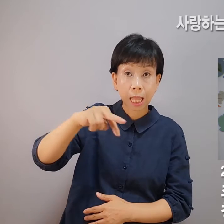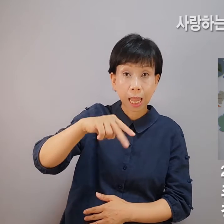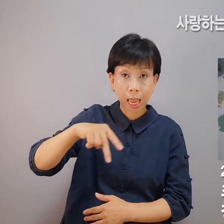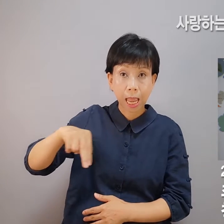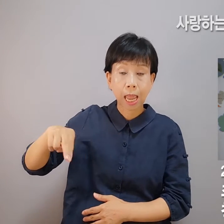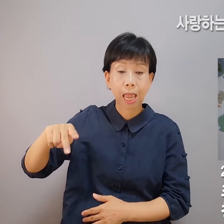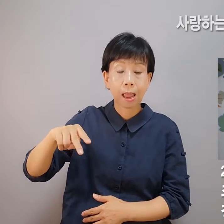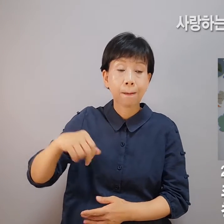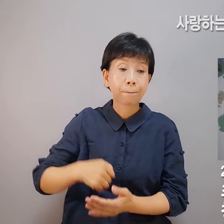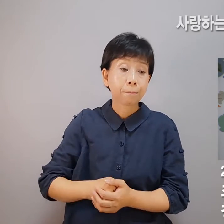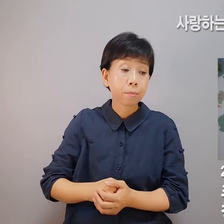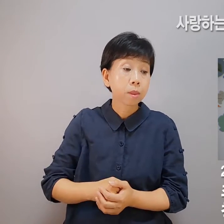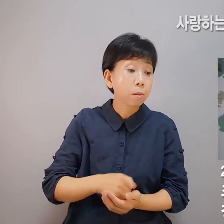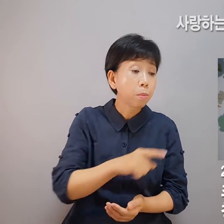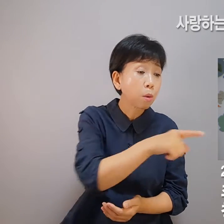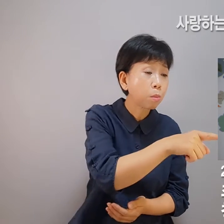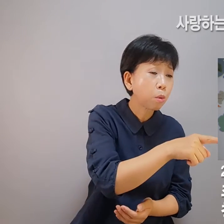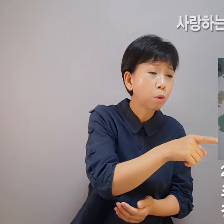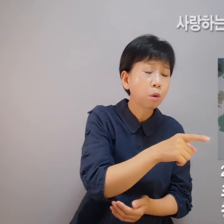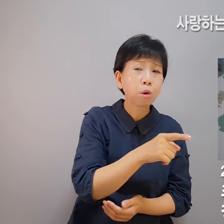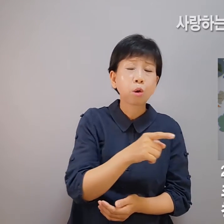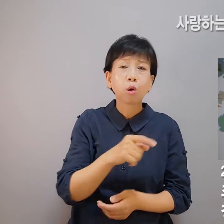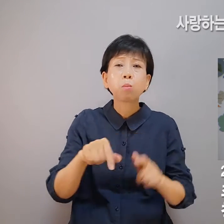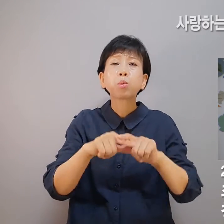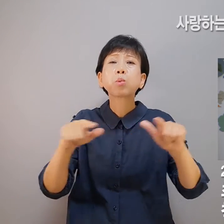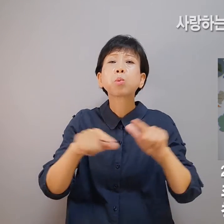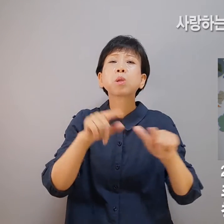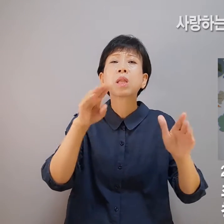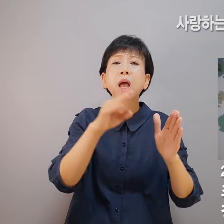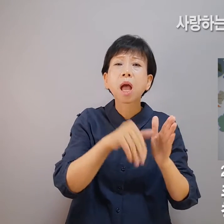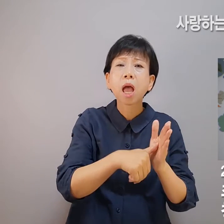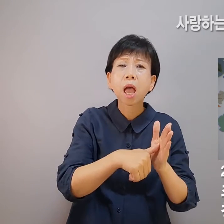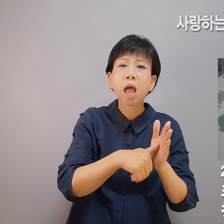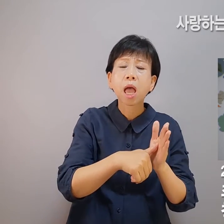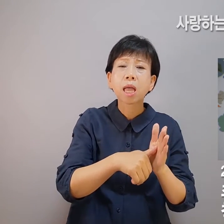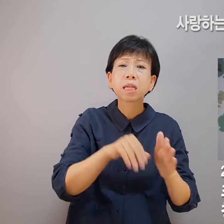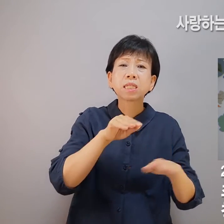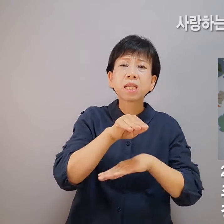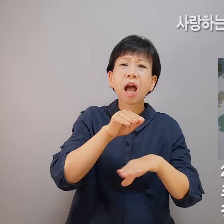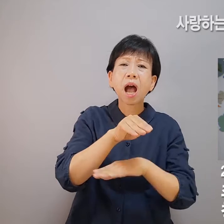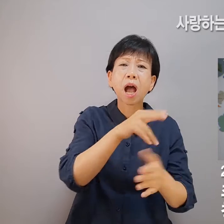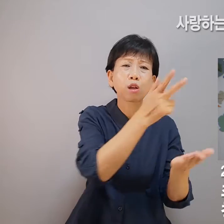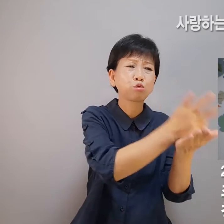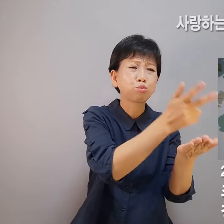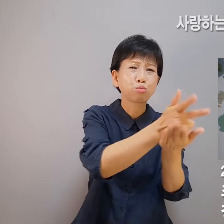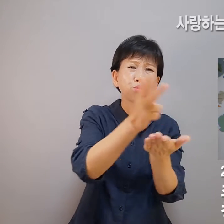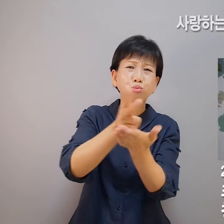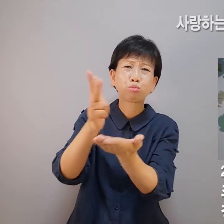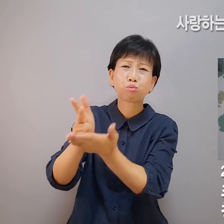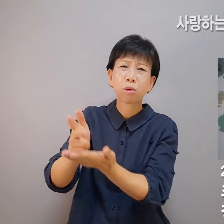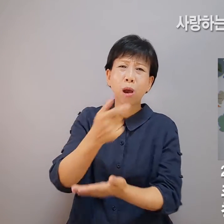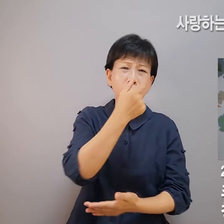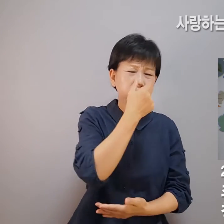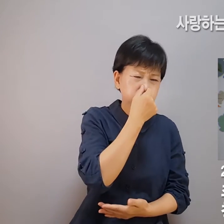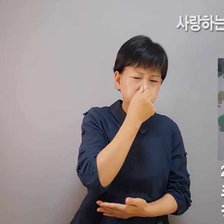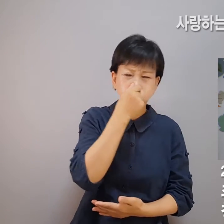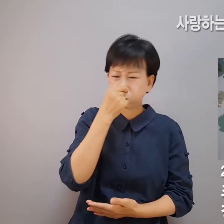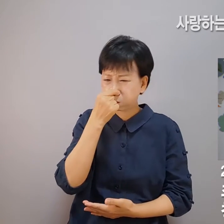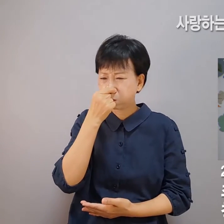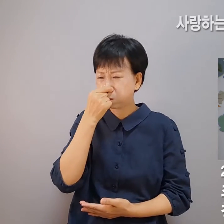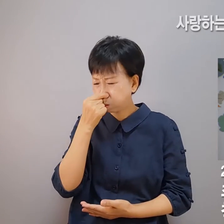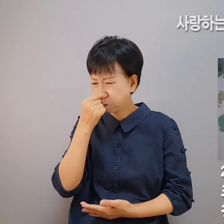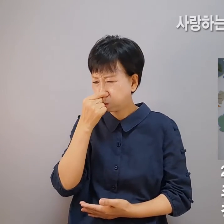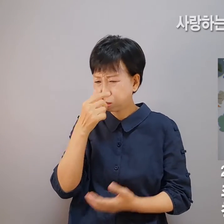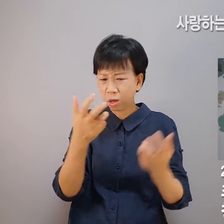그쪽 주변이 차가 엄청 많습니다. 걸어서 내려가면 5분도 안 걸리거든요. 그런데 이제 금요일 날